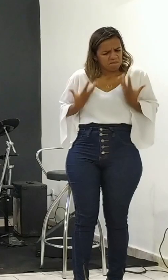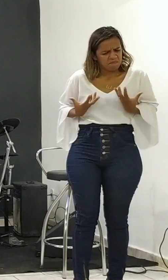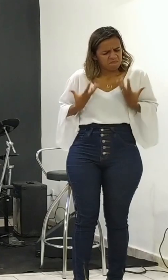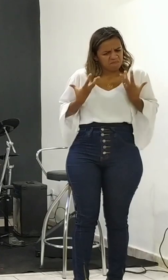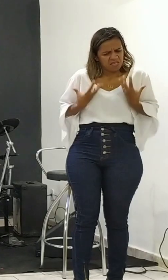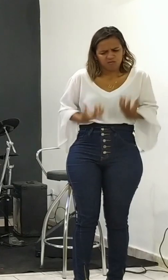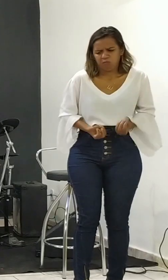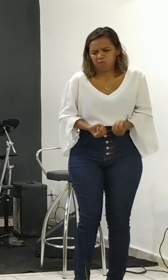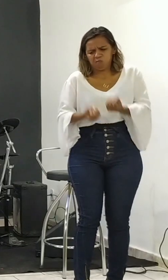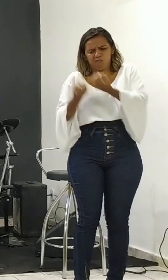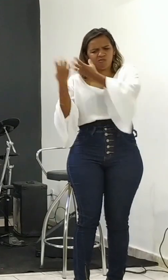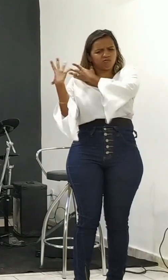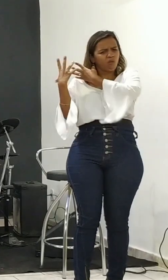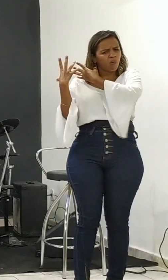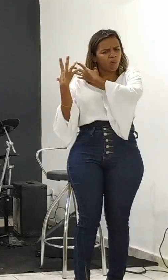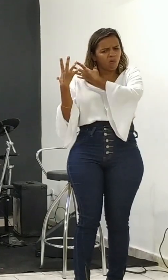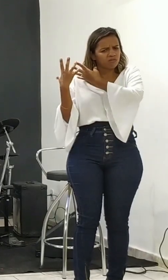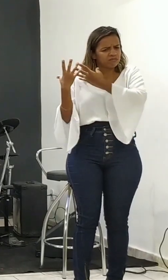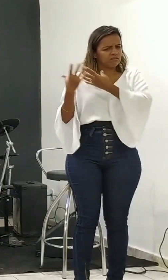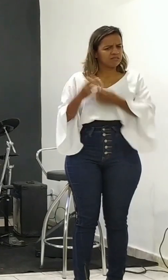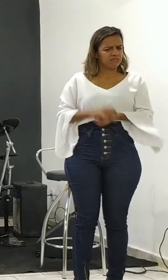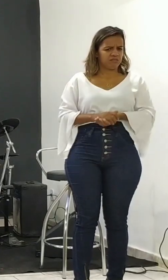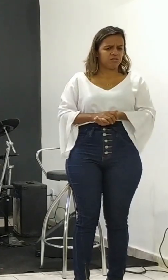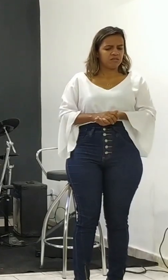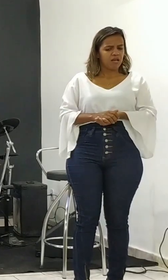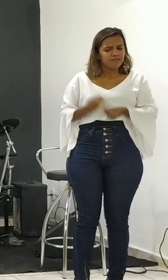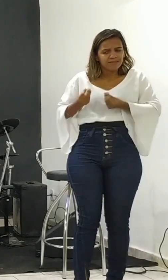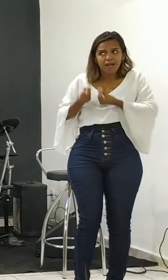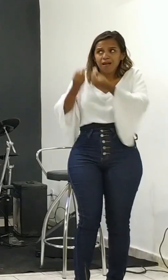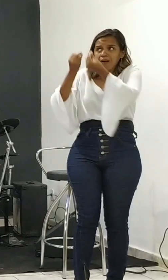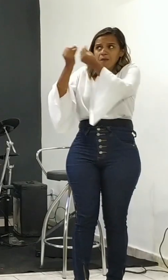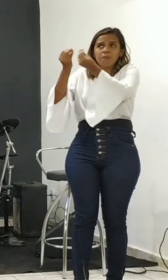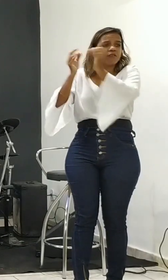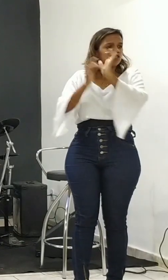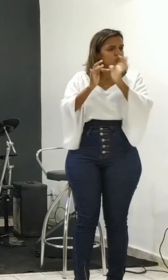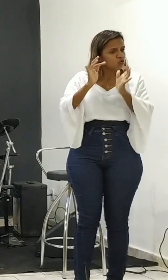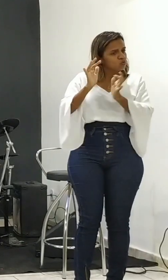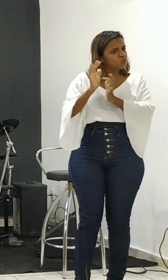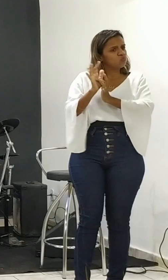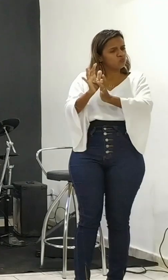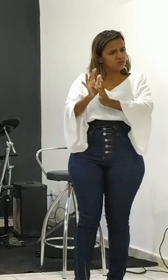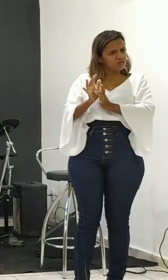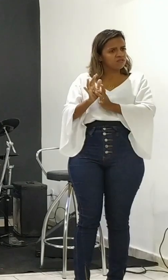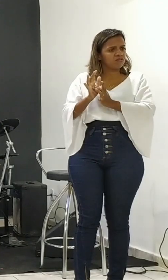peso? Deixa esse fardo com Jesus.